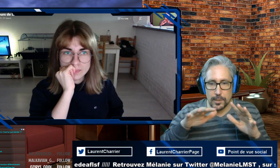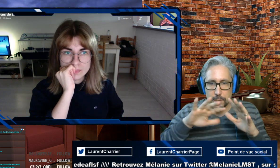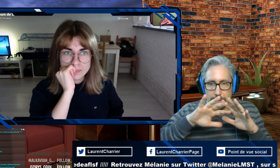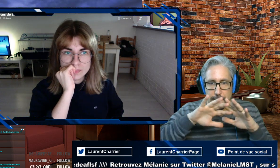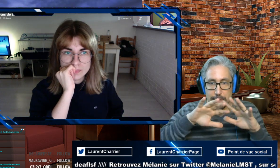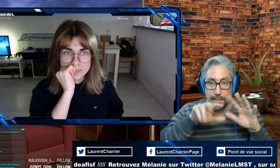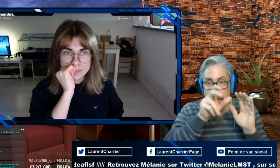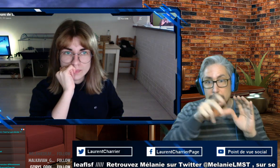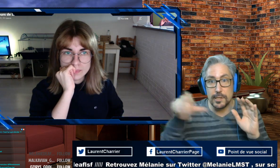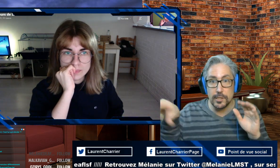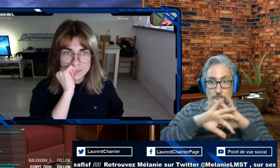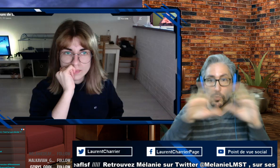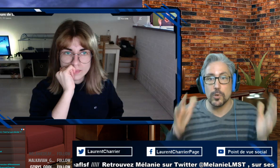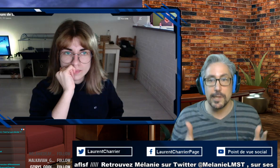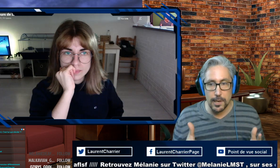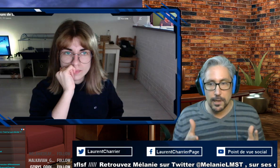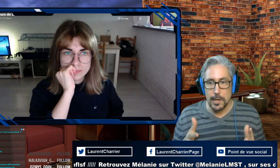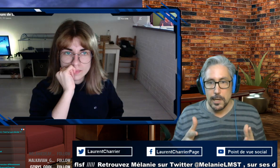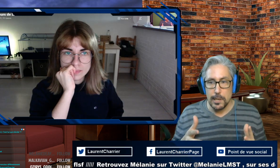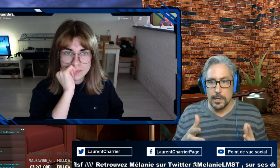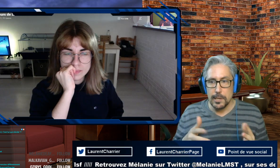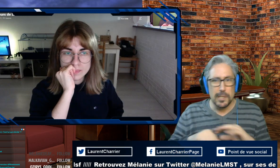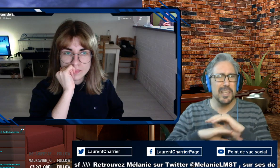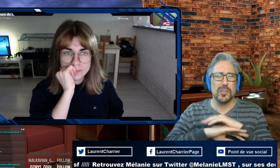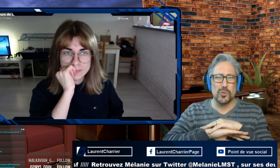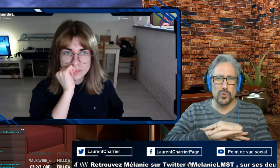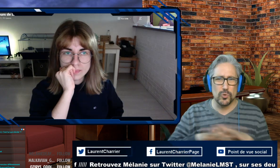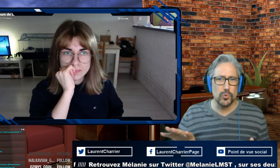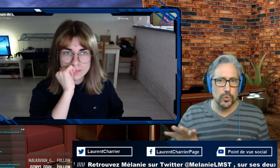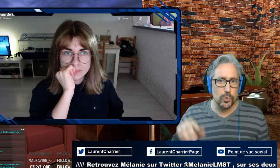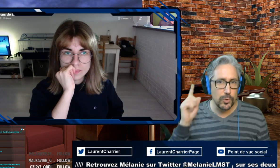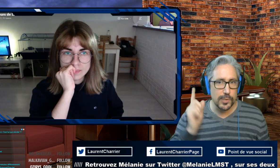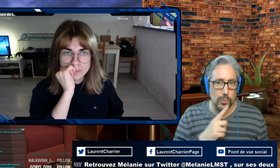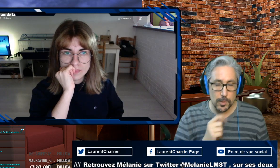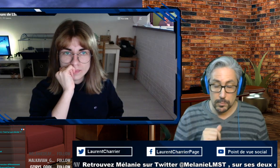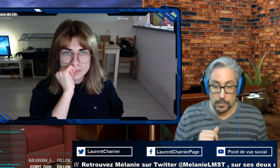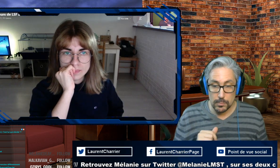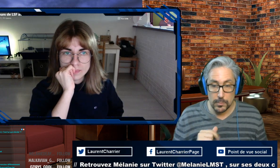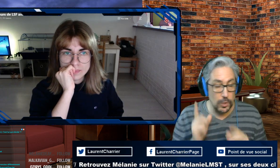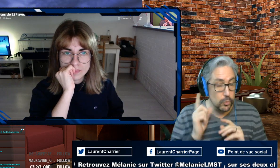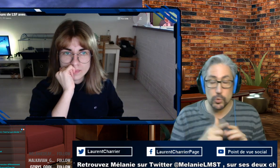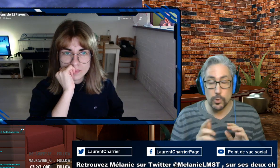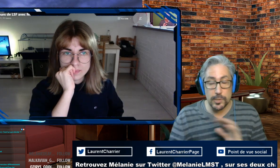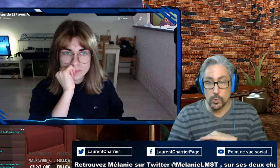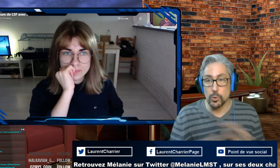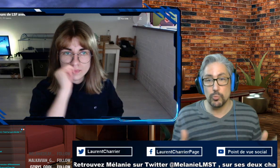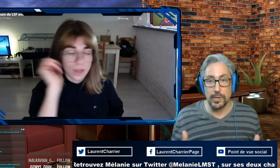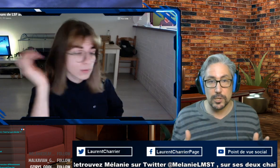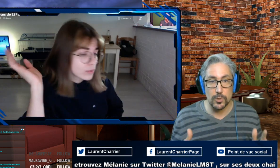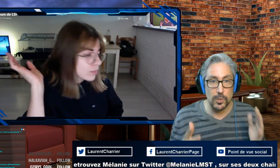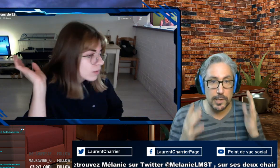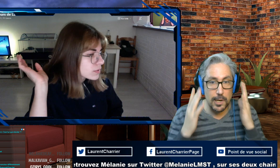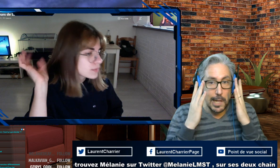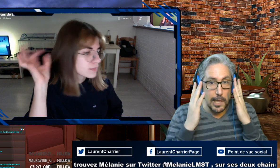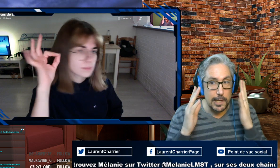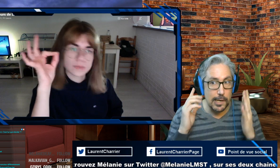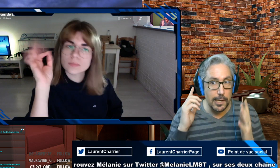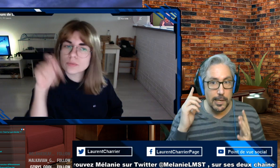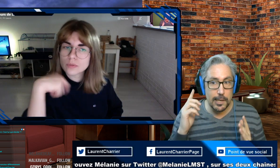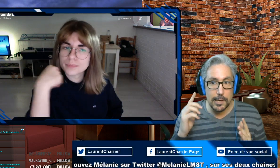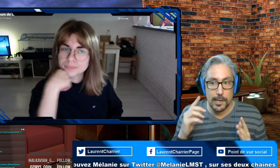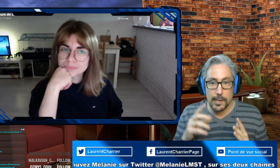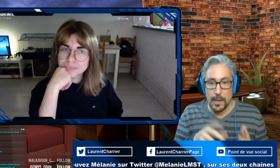depuis qu'il y a des gens sur Terre, il y a toujours eu des sourds. Il y a toujours eu des sourds depuis qu'il y a des gens sur Terre.